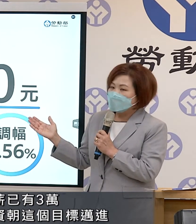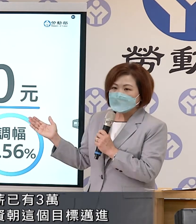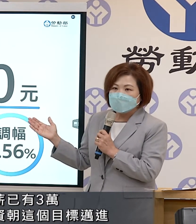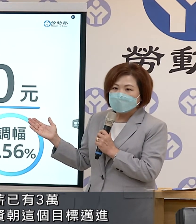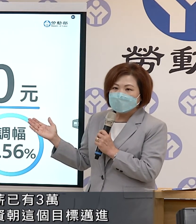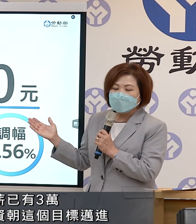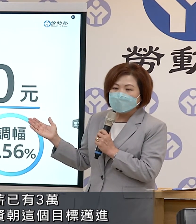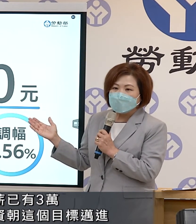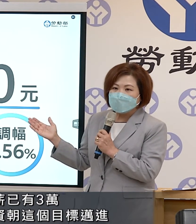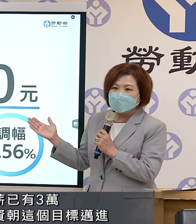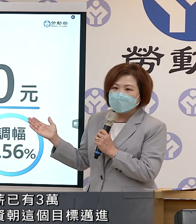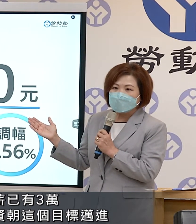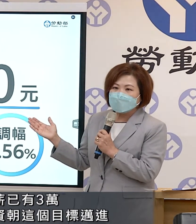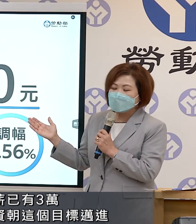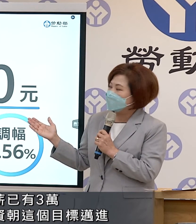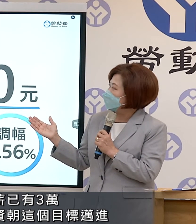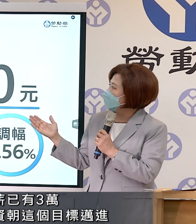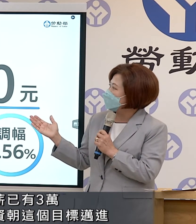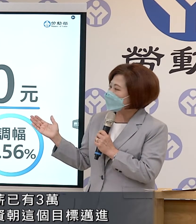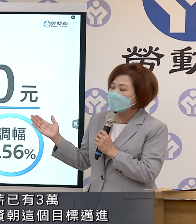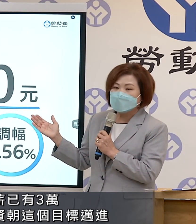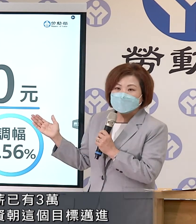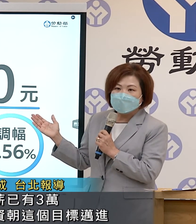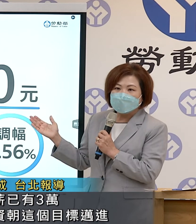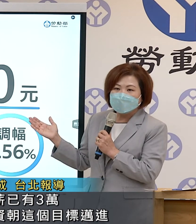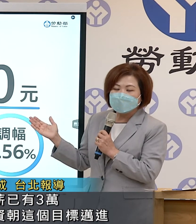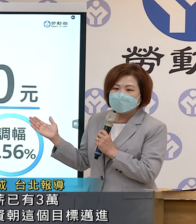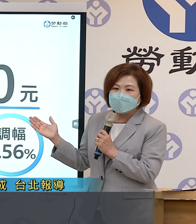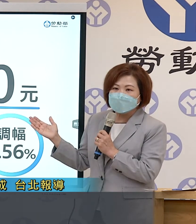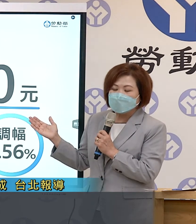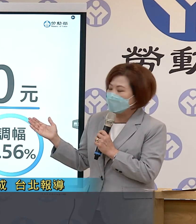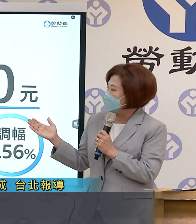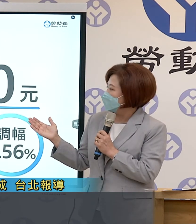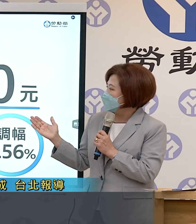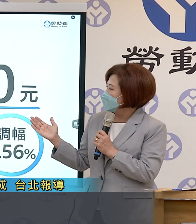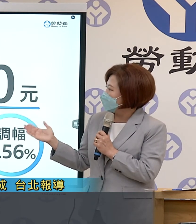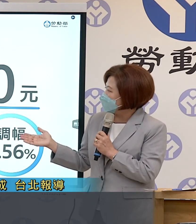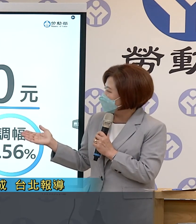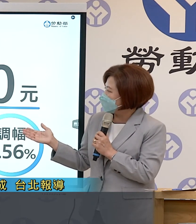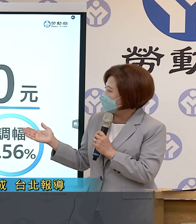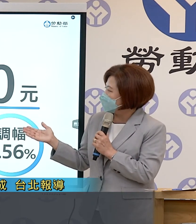让基本工资朝这个目标迈进。记者曹云君、邱福才、庄志成台北报道。